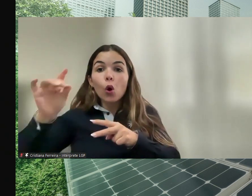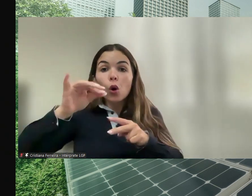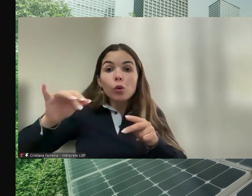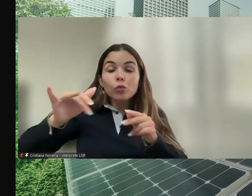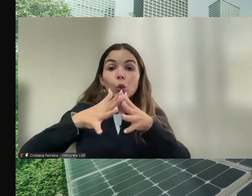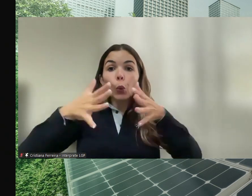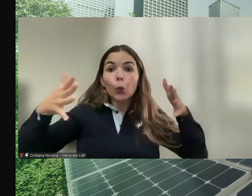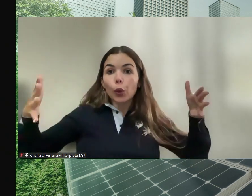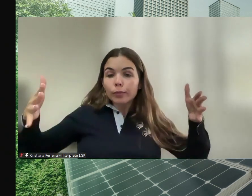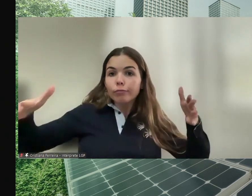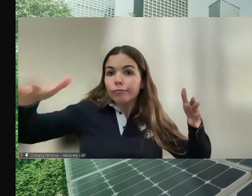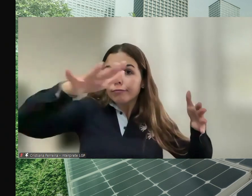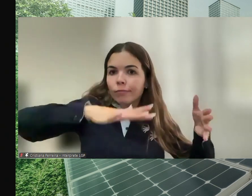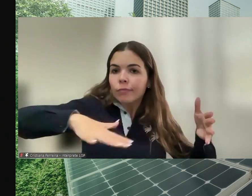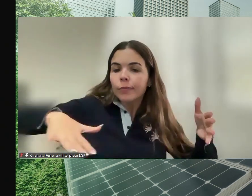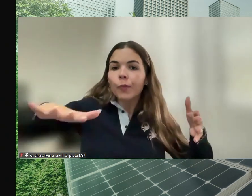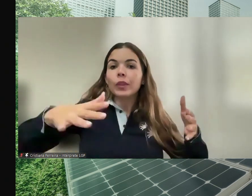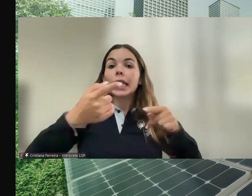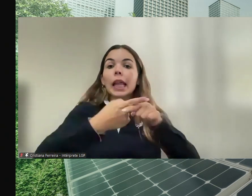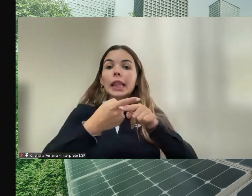que tem todo o interesse,